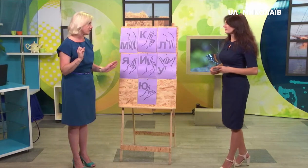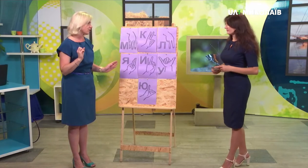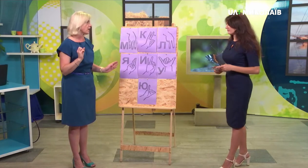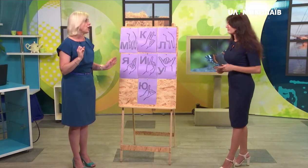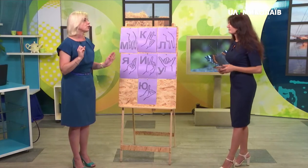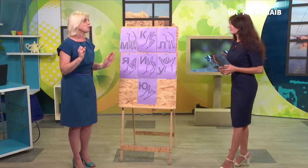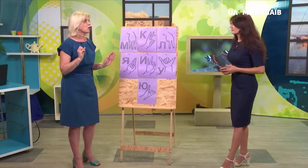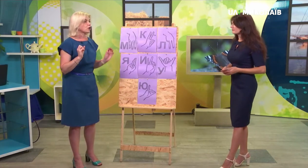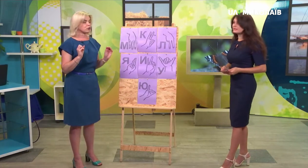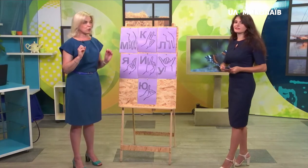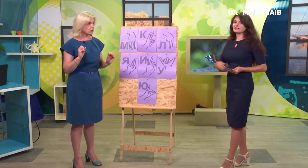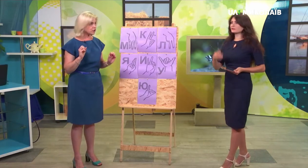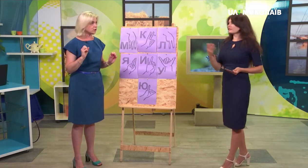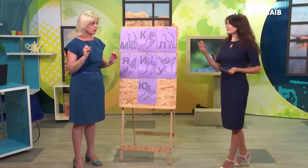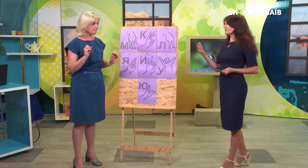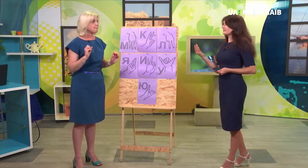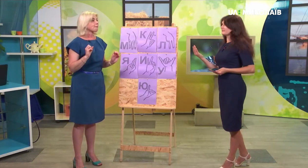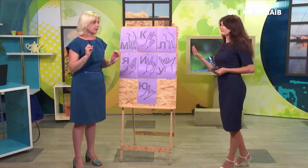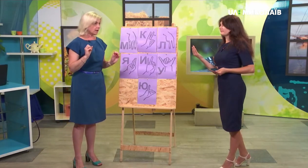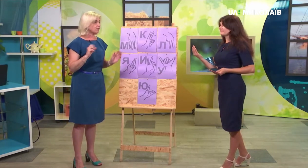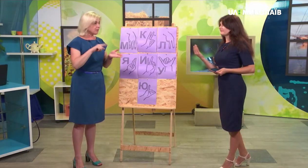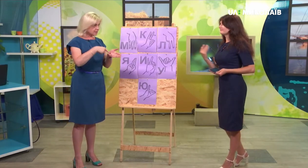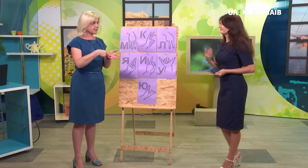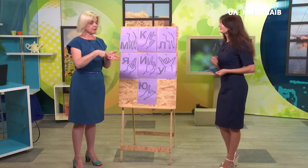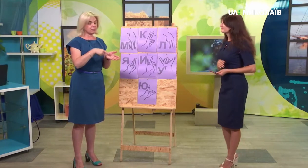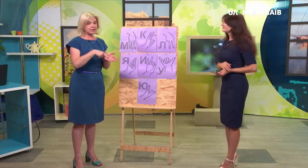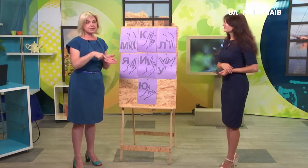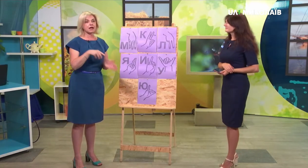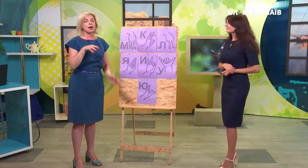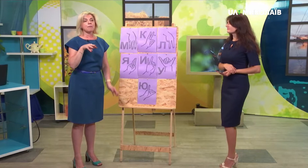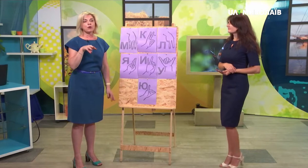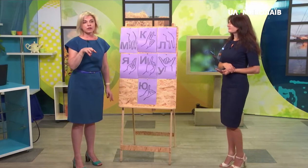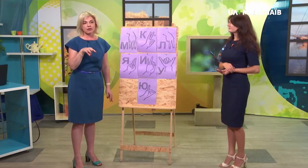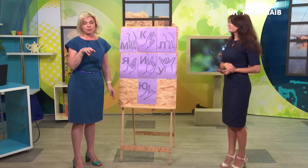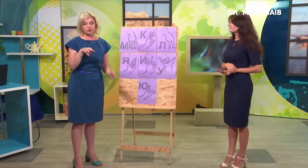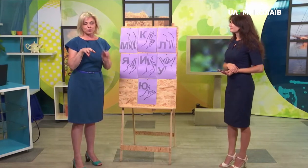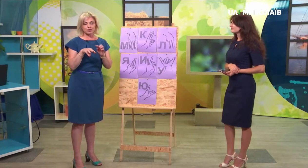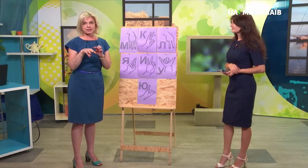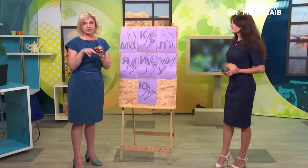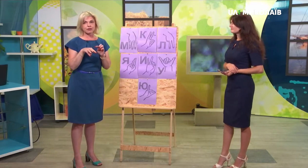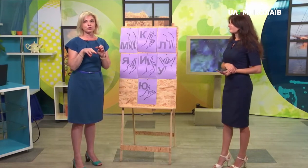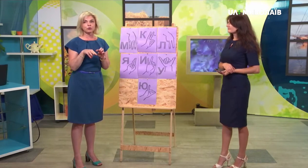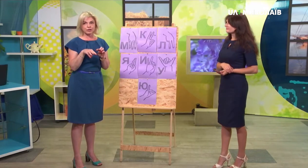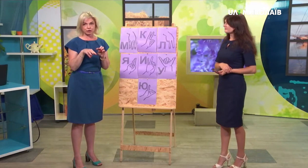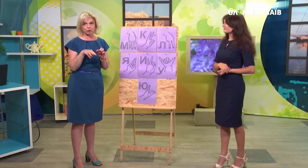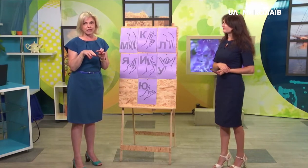вивчили, тому скорочено… Я народився в місті. Да, в місті Миколаїв. Ми можемо показати одну літеру «М»,